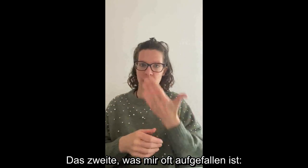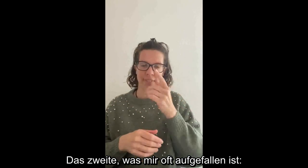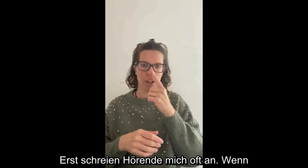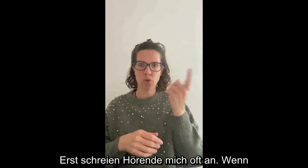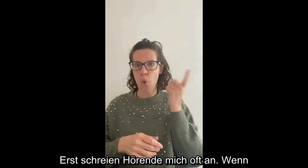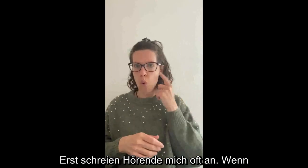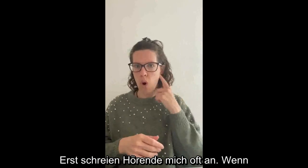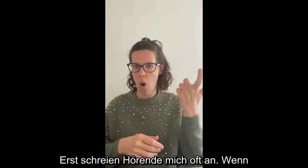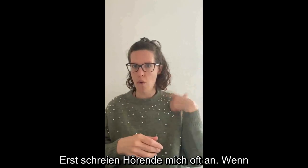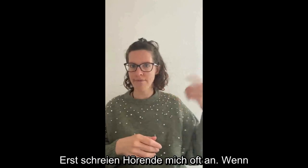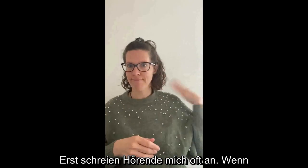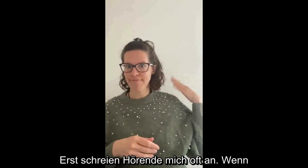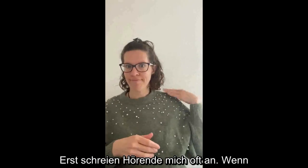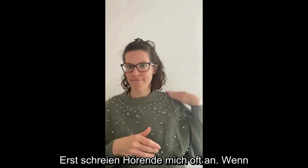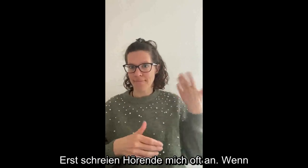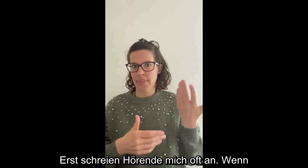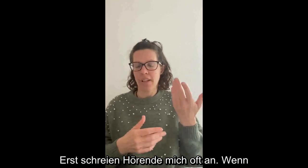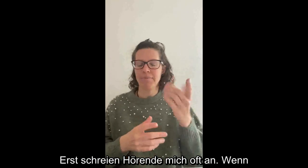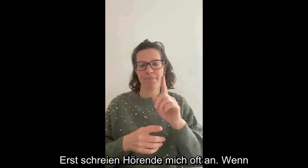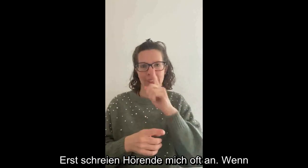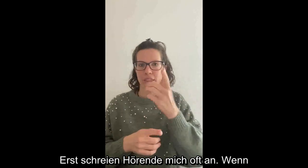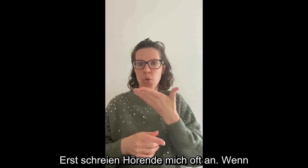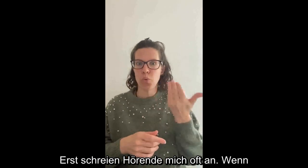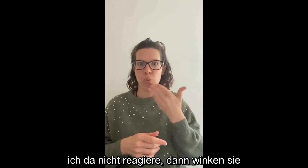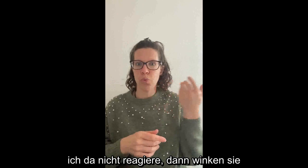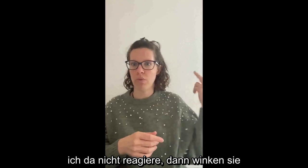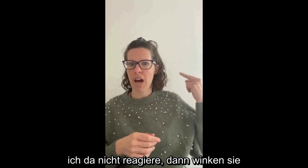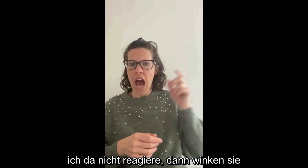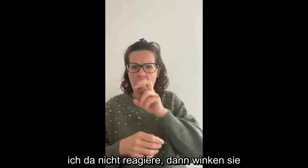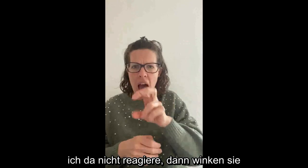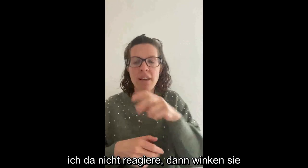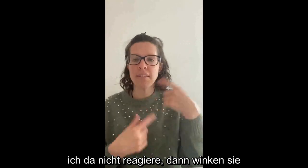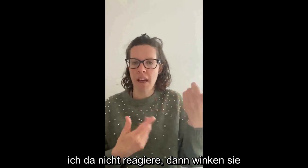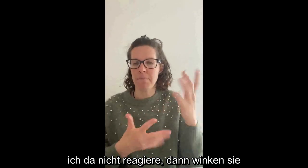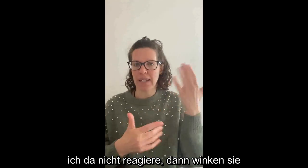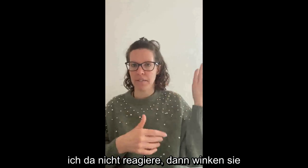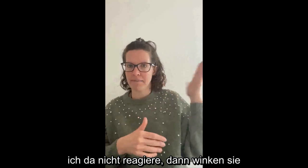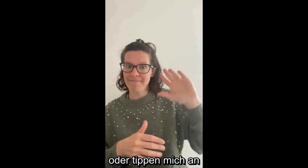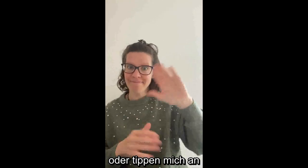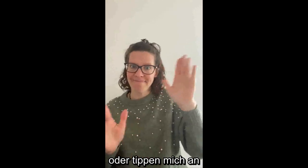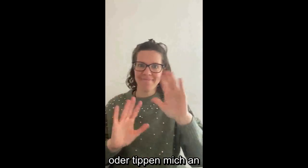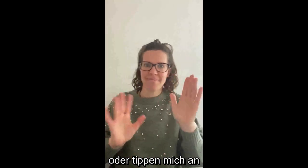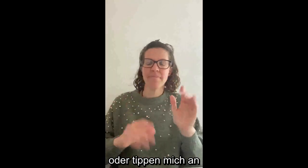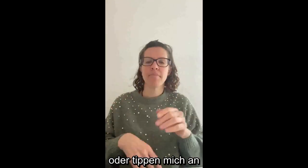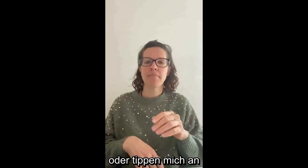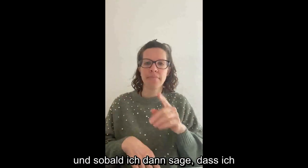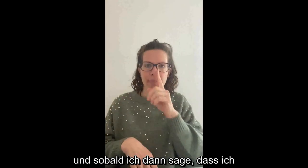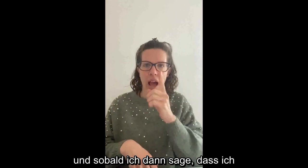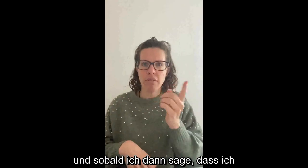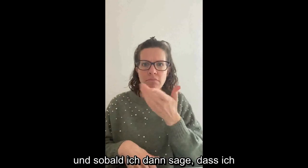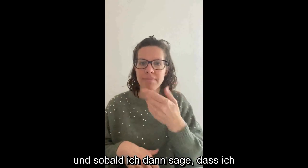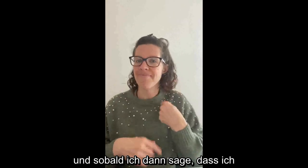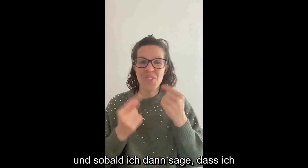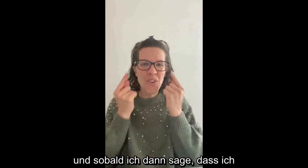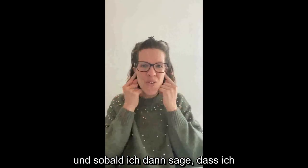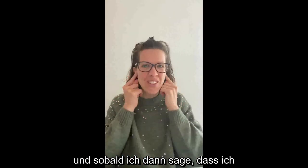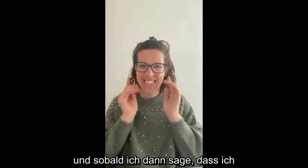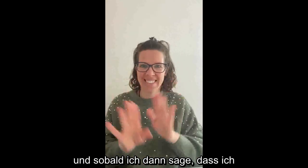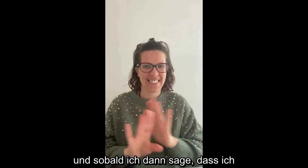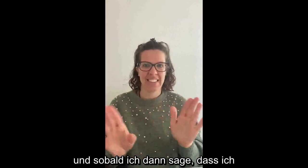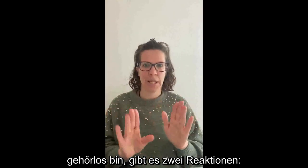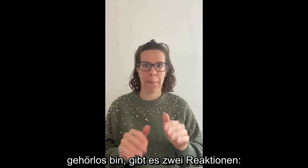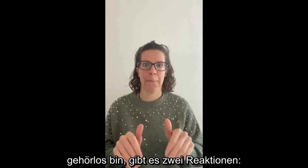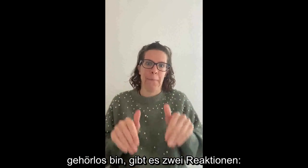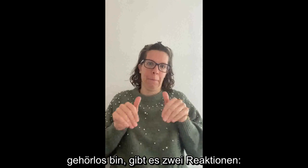aufgefallen ist erst schreien hörende mich oft an wenn ich da nicht reagiere dann winken sie oder tippen mich an und sobald ich dann